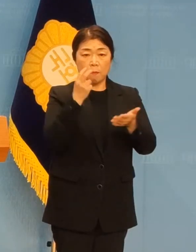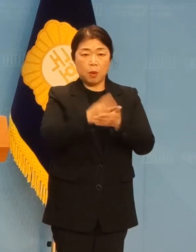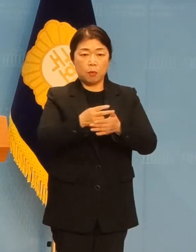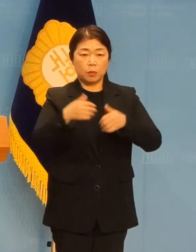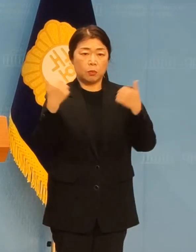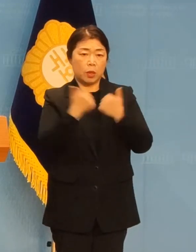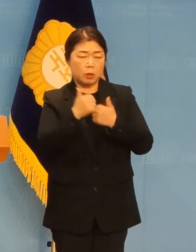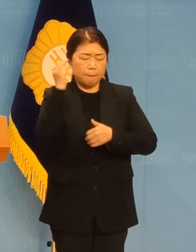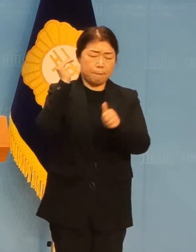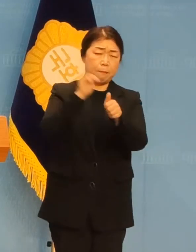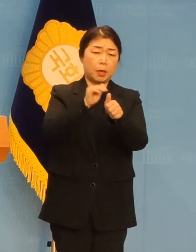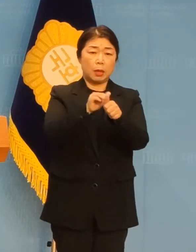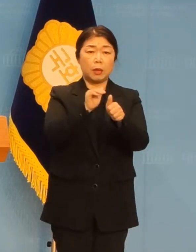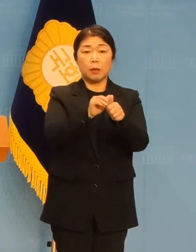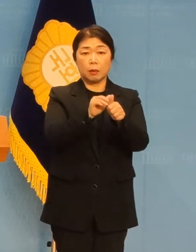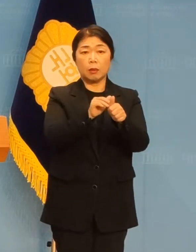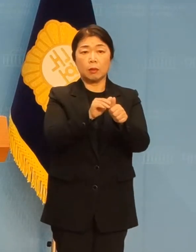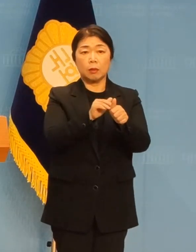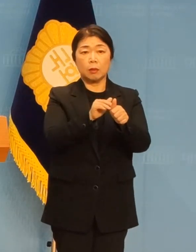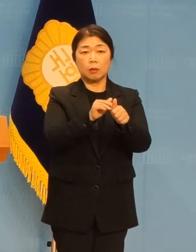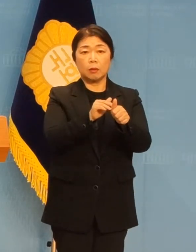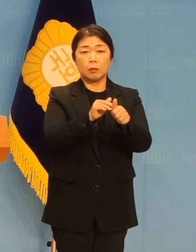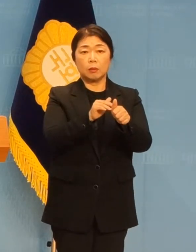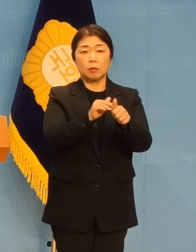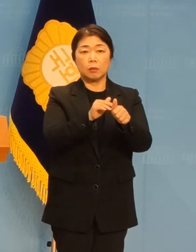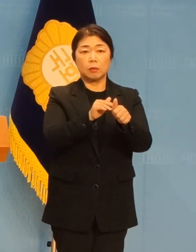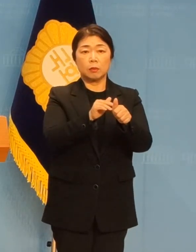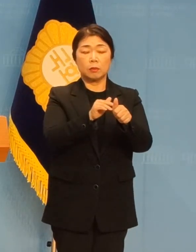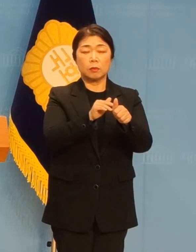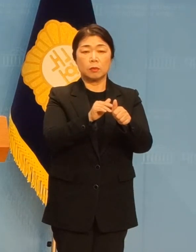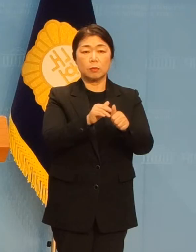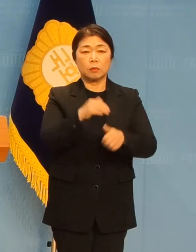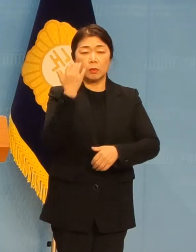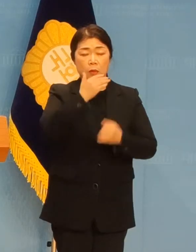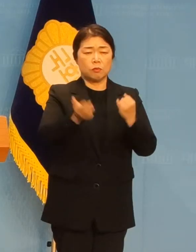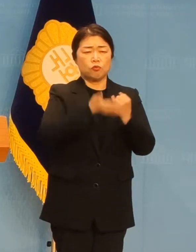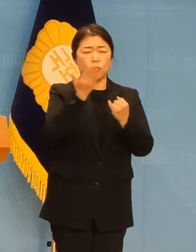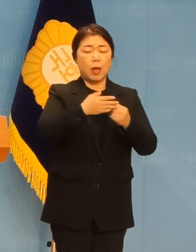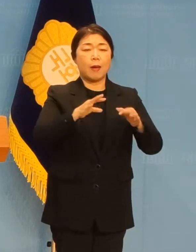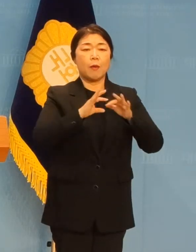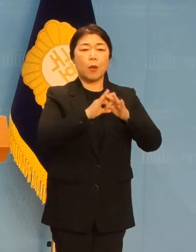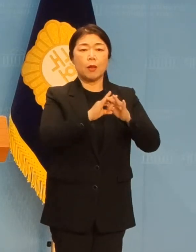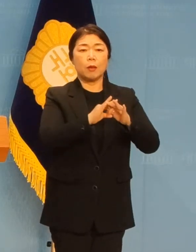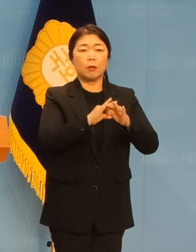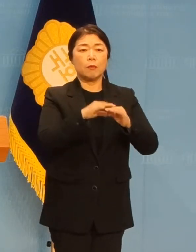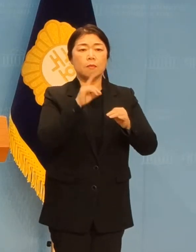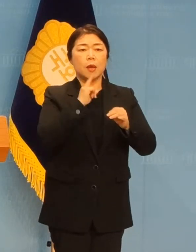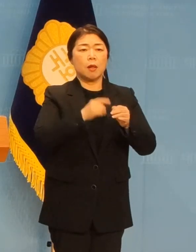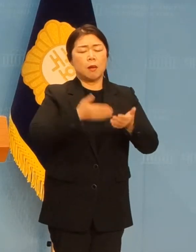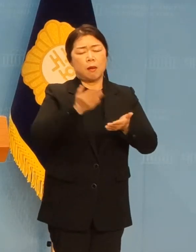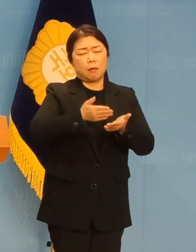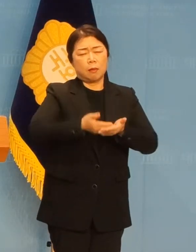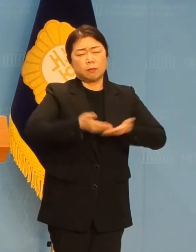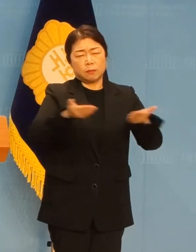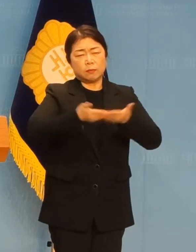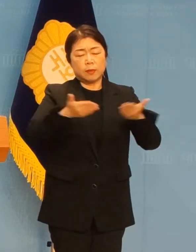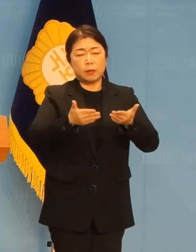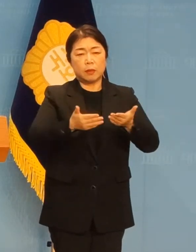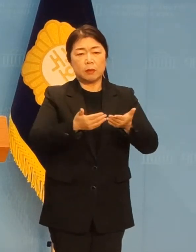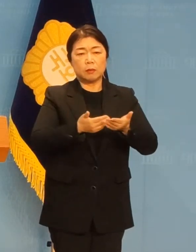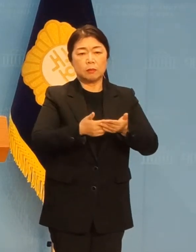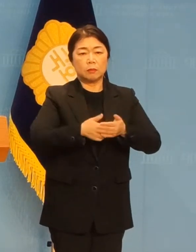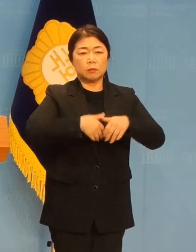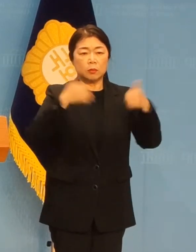방해하며 성추행 관련한 내용을 주